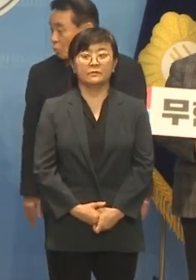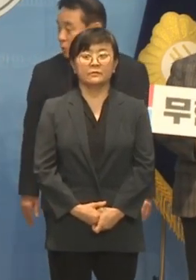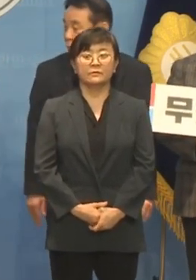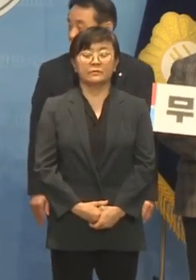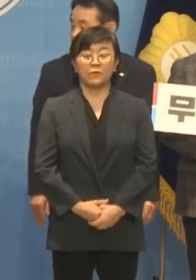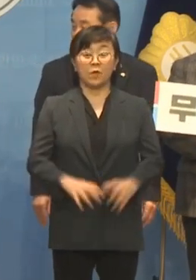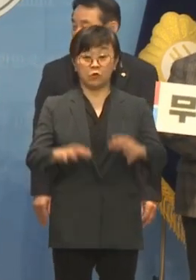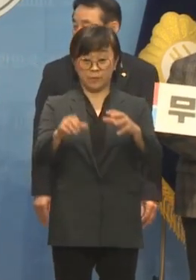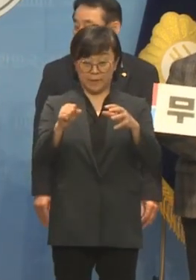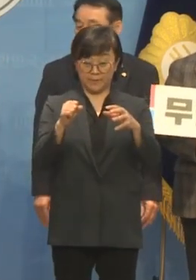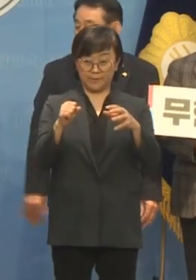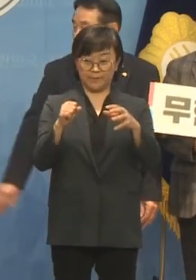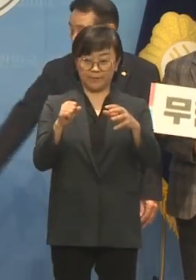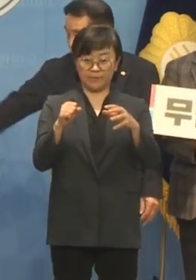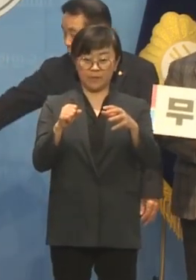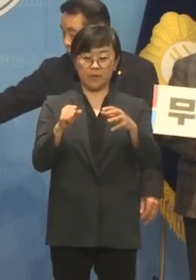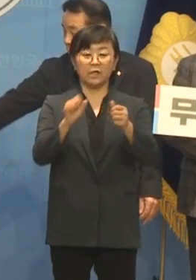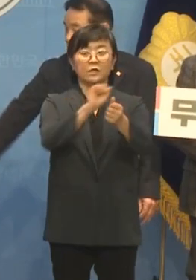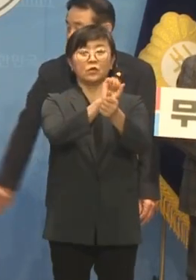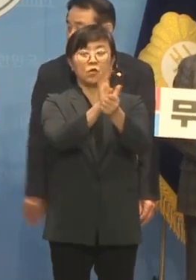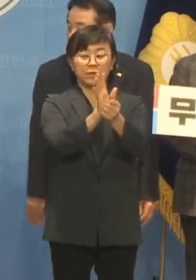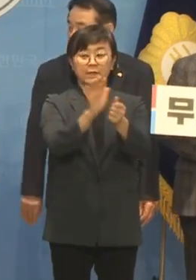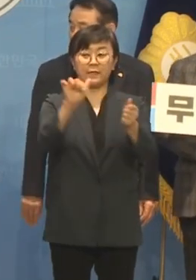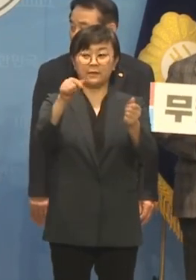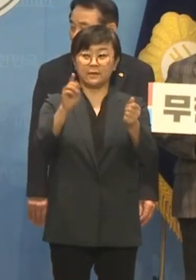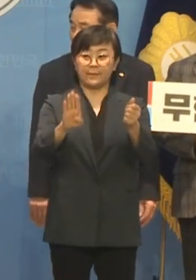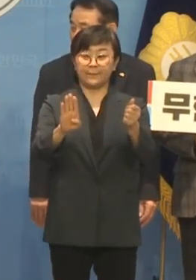네, 국민의힘의 동작갑